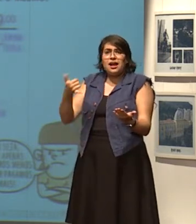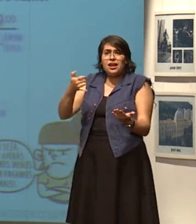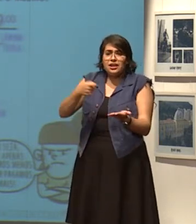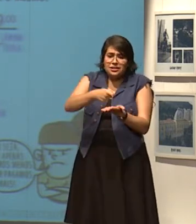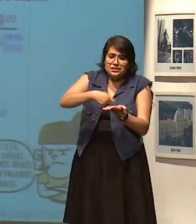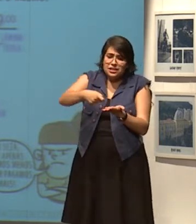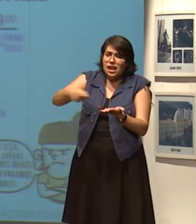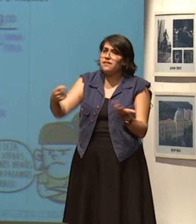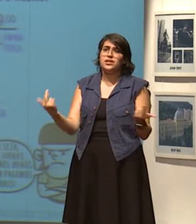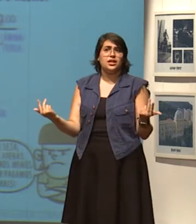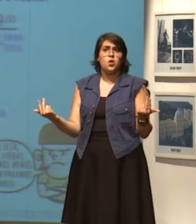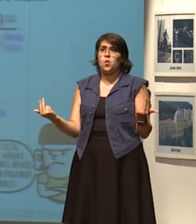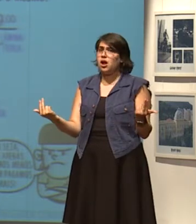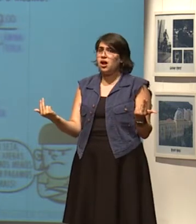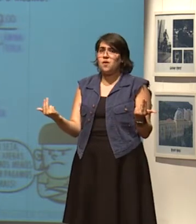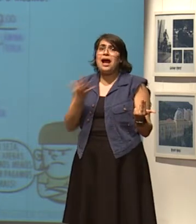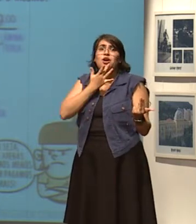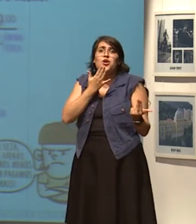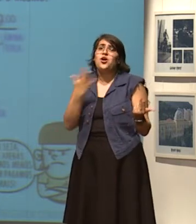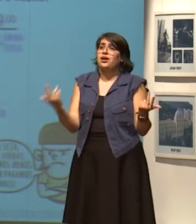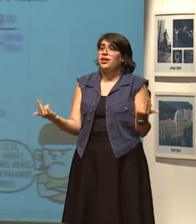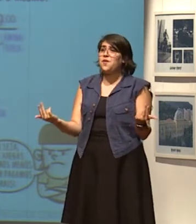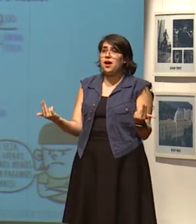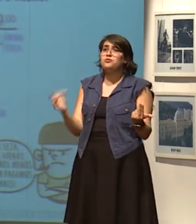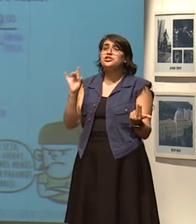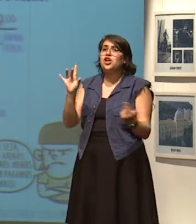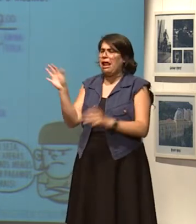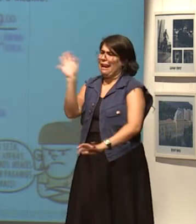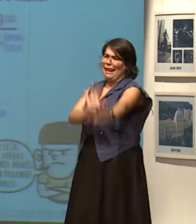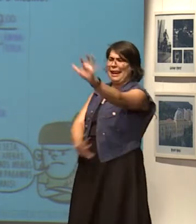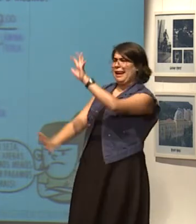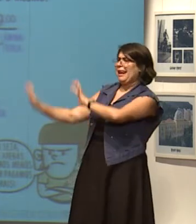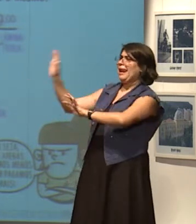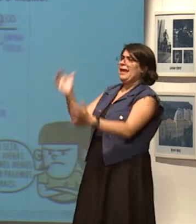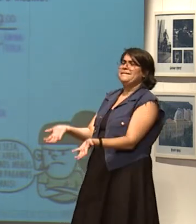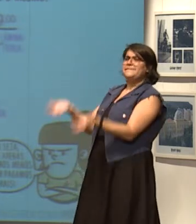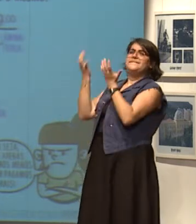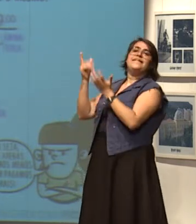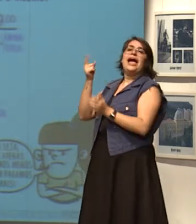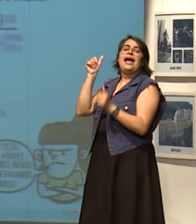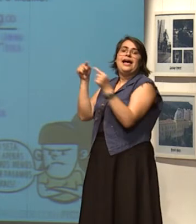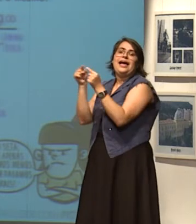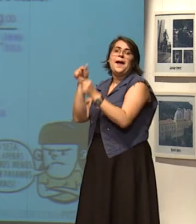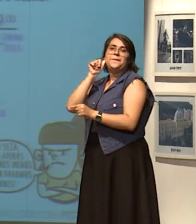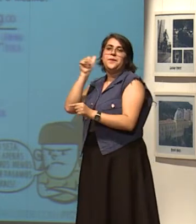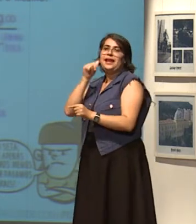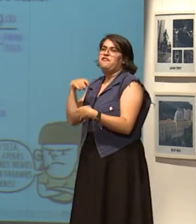R$ 10. É caneta, escreve da mesma forma. A cor da escrita da caneta é a mesma, só que ela tem um